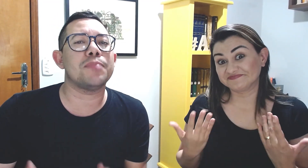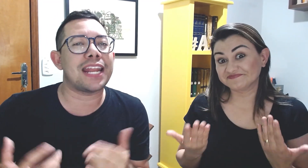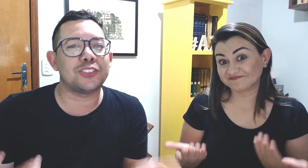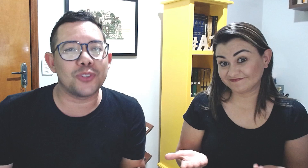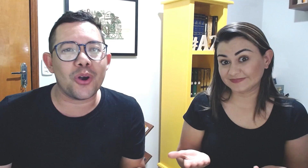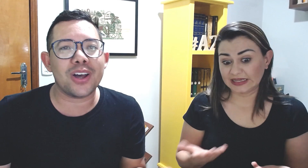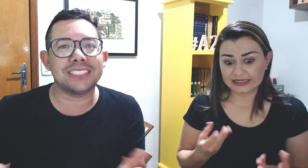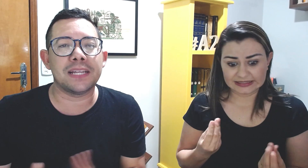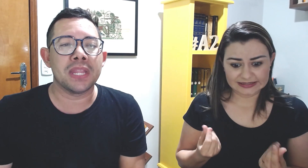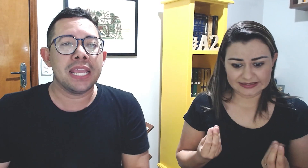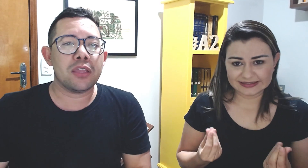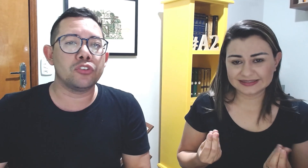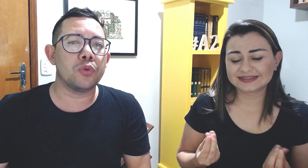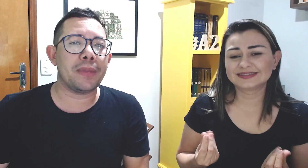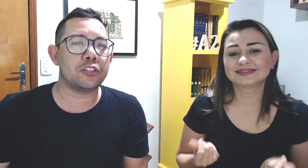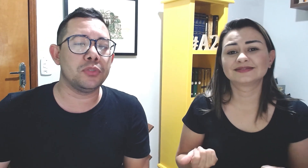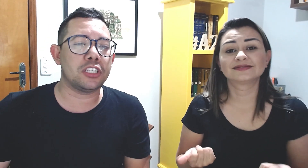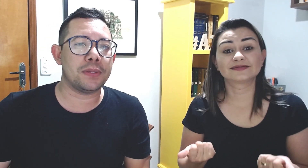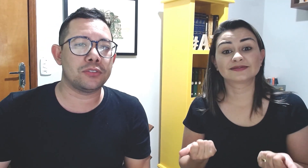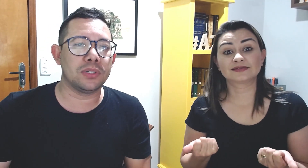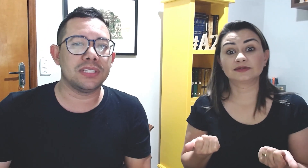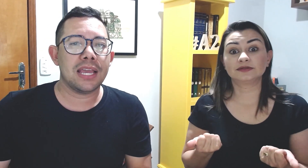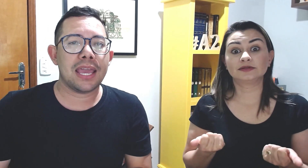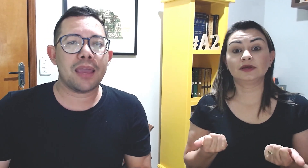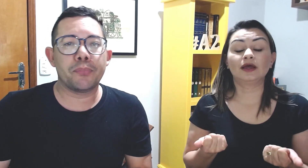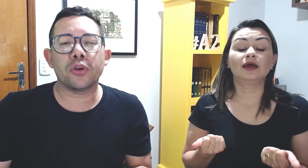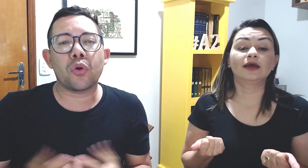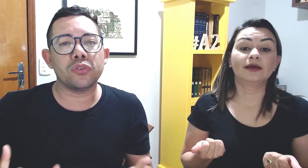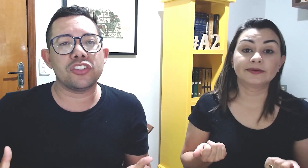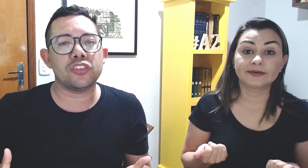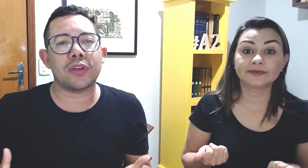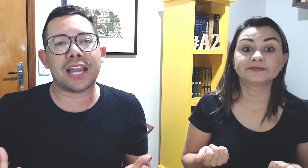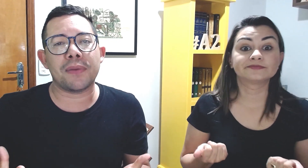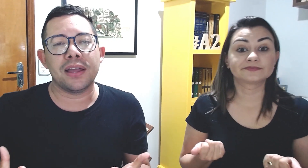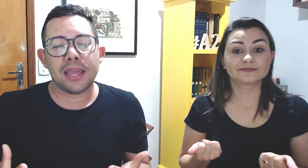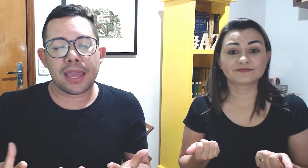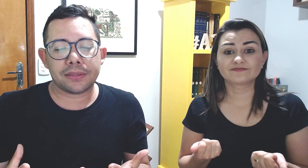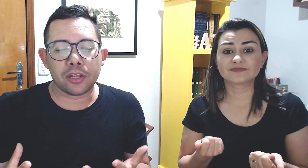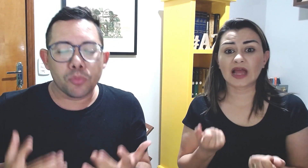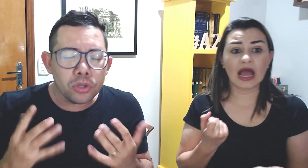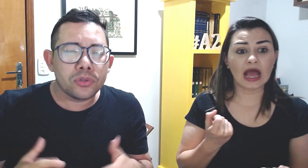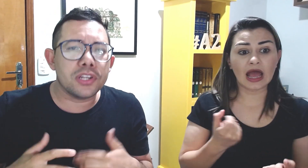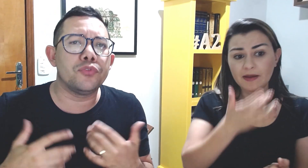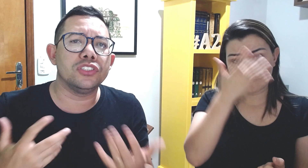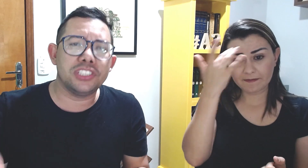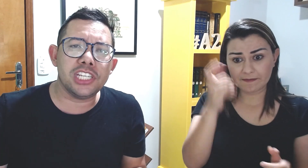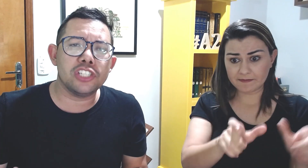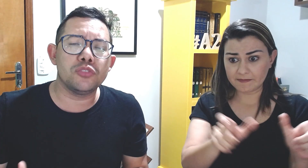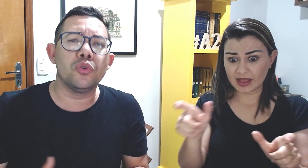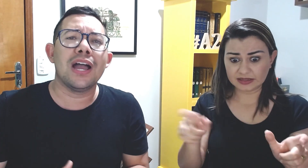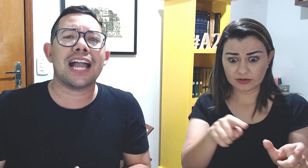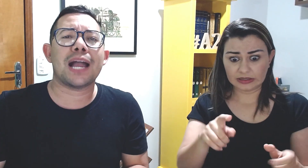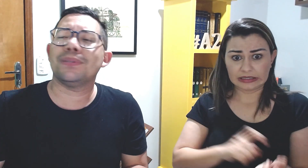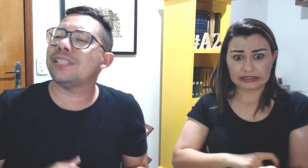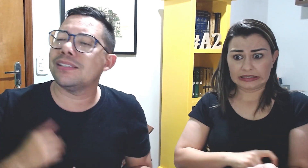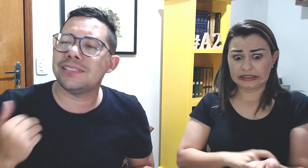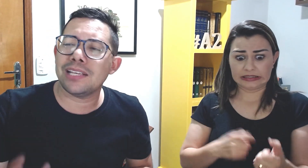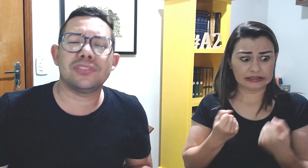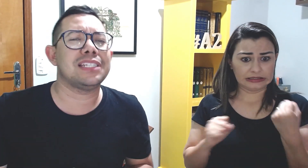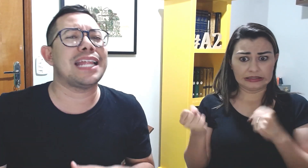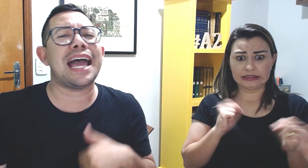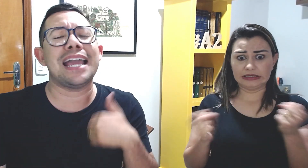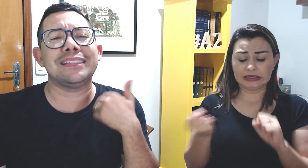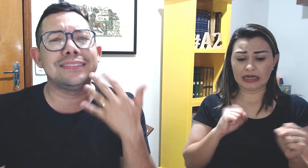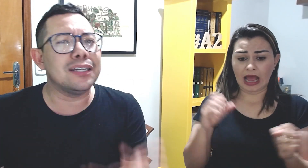momentos embaraçosa, em alguns momentos muitas pessoas, por conta disso, acaba tendo muito nervosismo, acaba